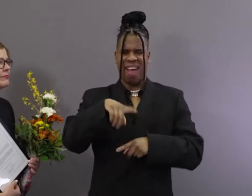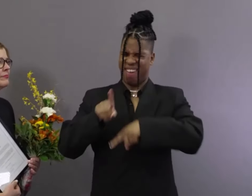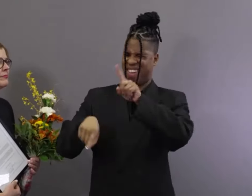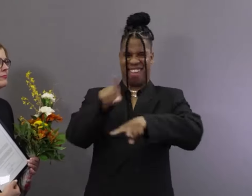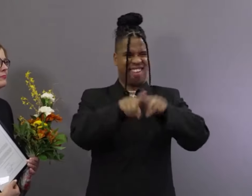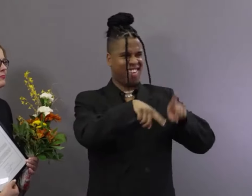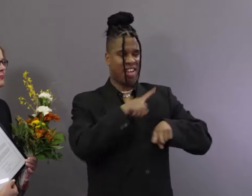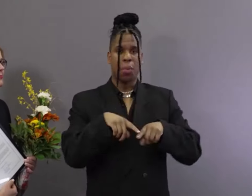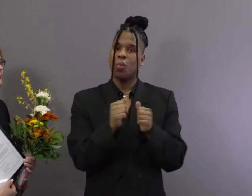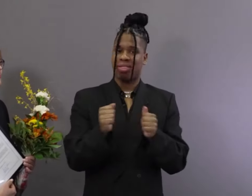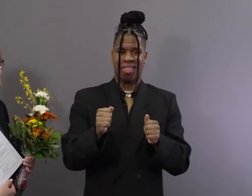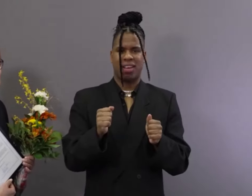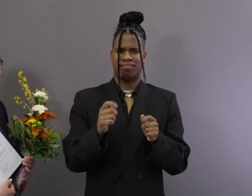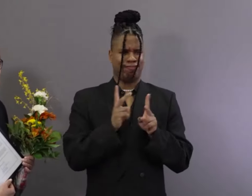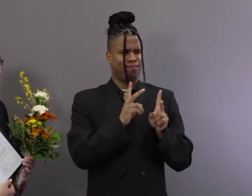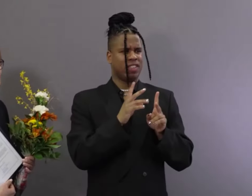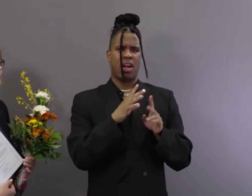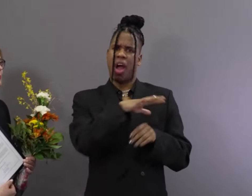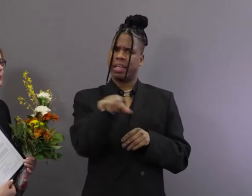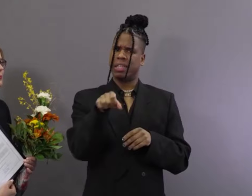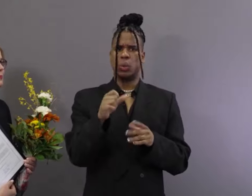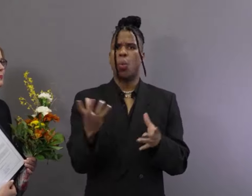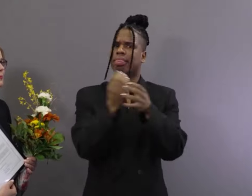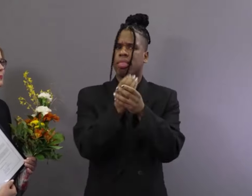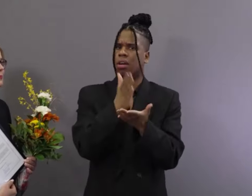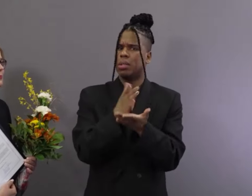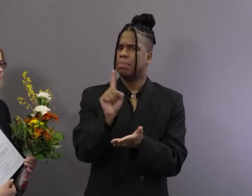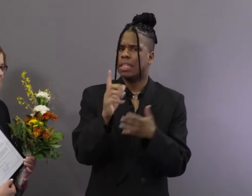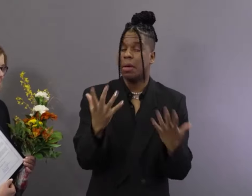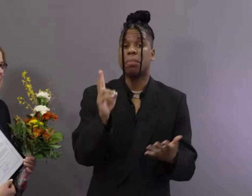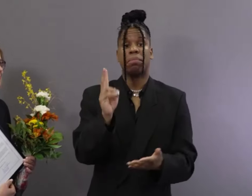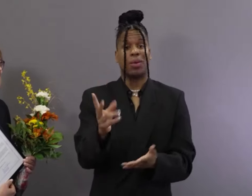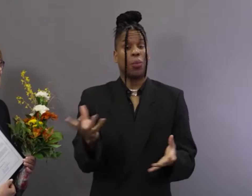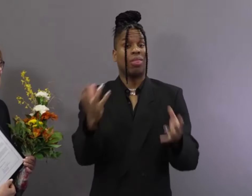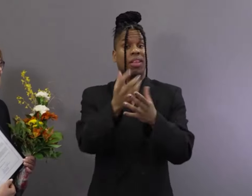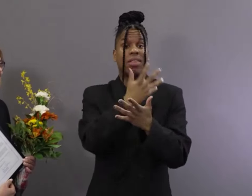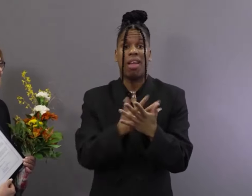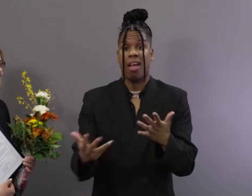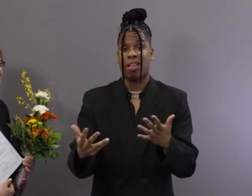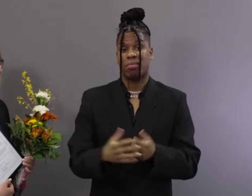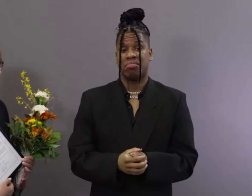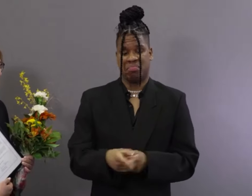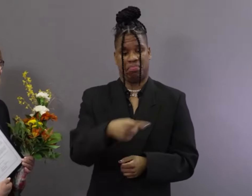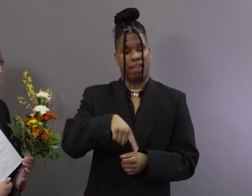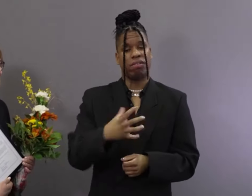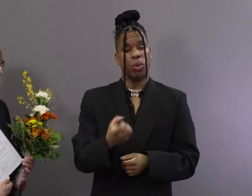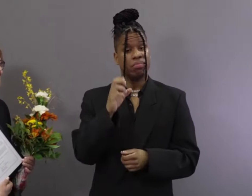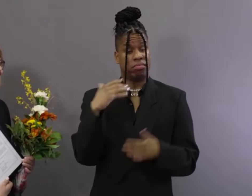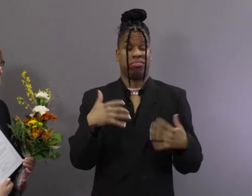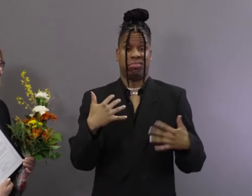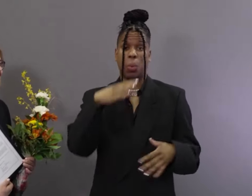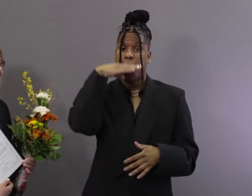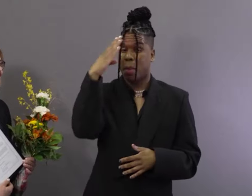sisäkorvaistukkien käyttäjiä, huonokuuloisia, eli hyvin monenlaisia ihmisiä. Ja kaikkia yhdistää yhteinen